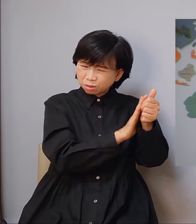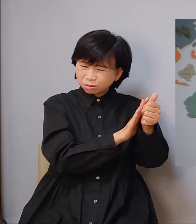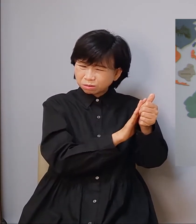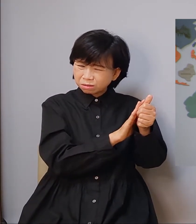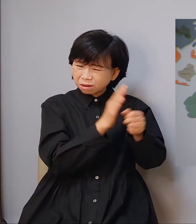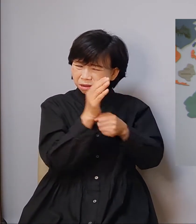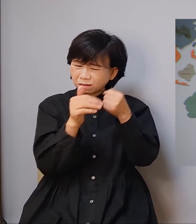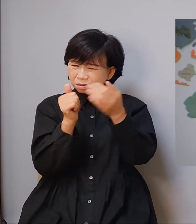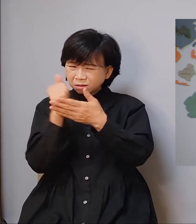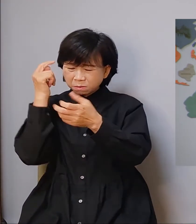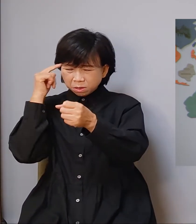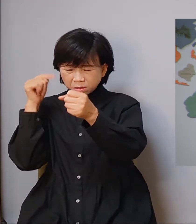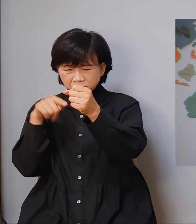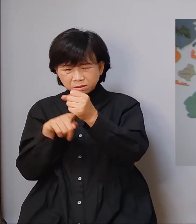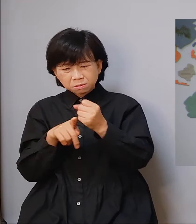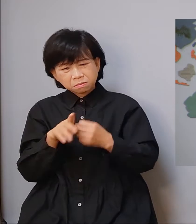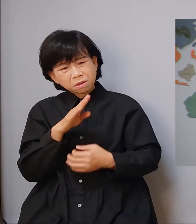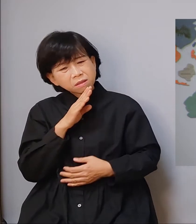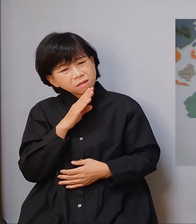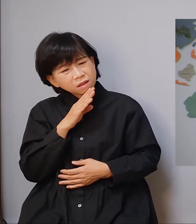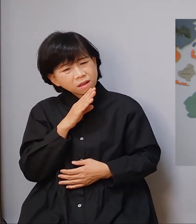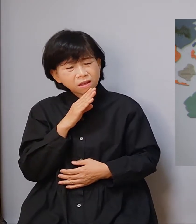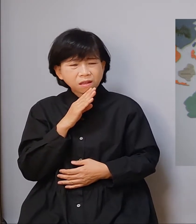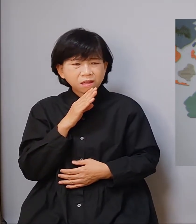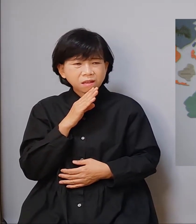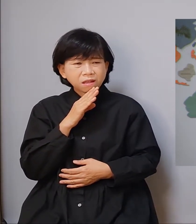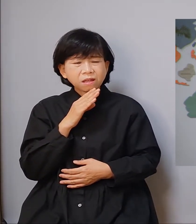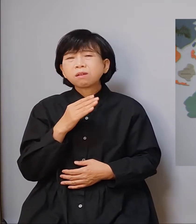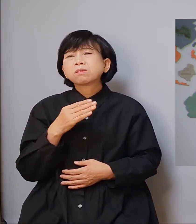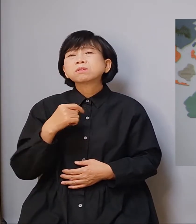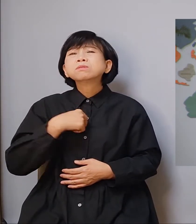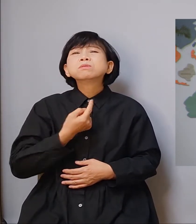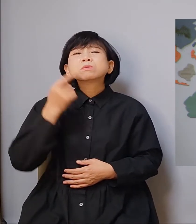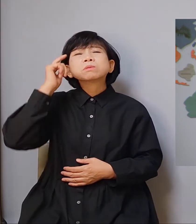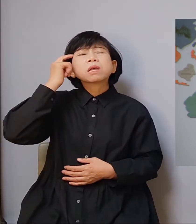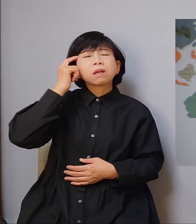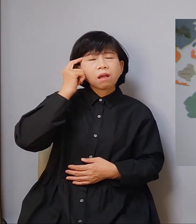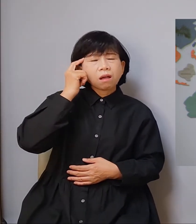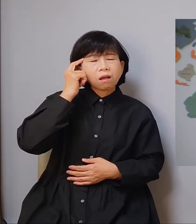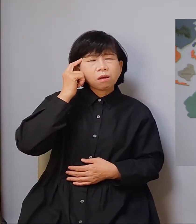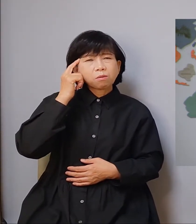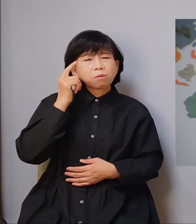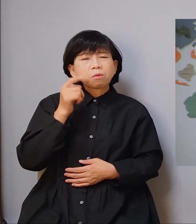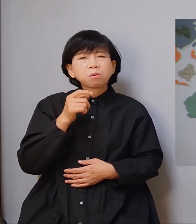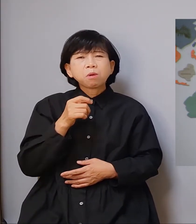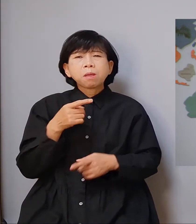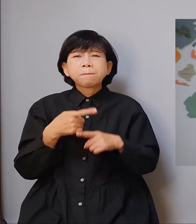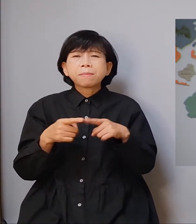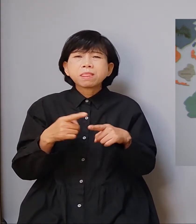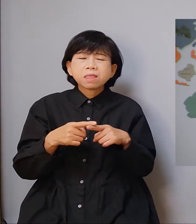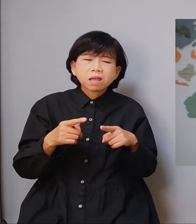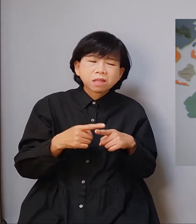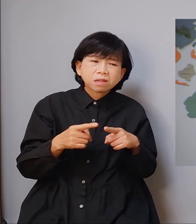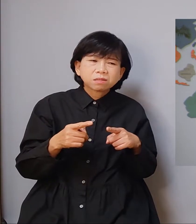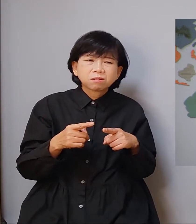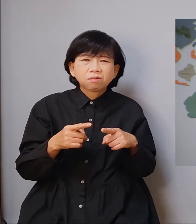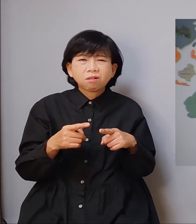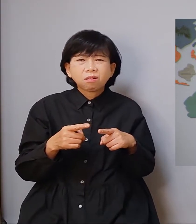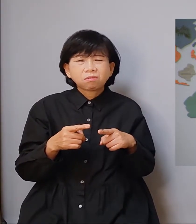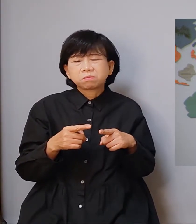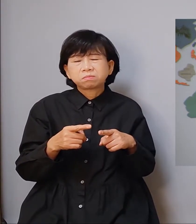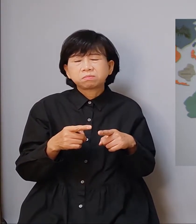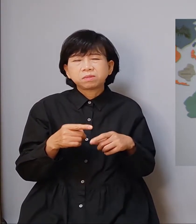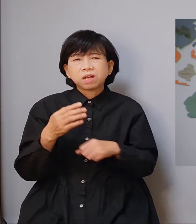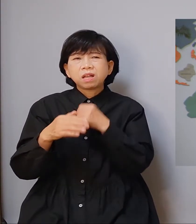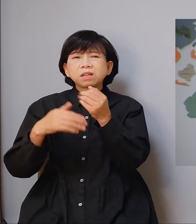때 하나님은 우리를 낙타에 묶고 어떻게든 끌고 가십니다. 질질 끌려가며 배고파